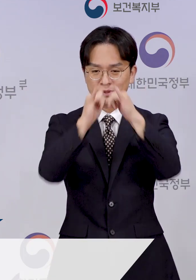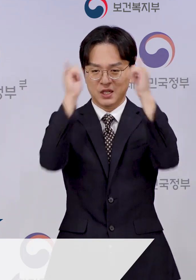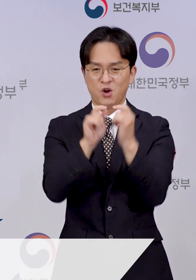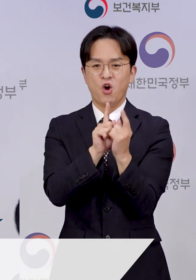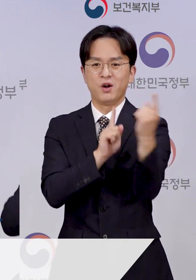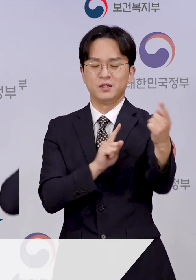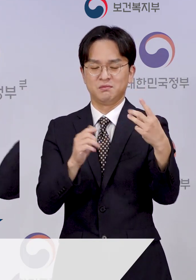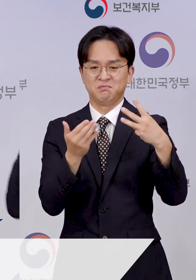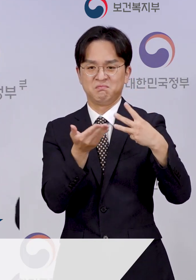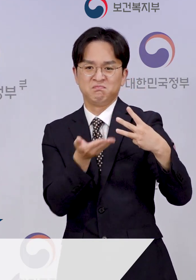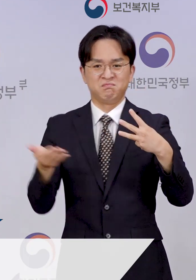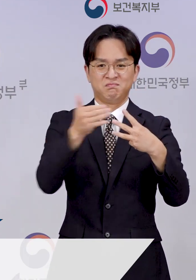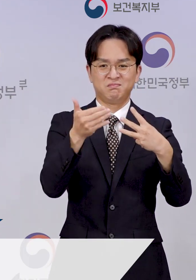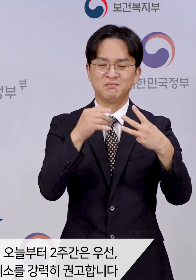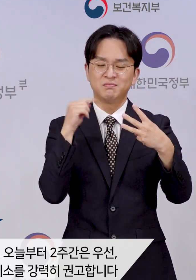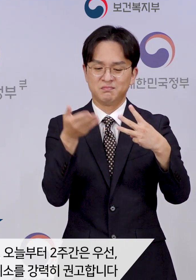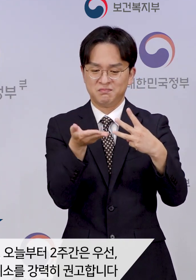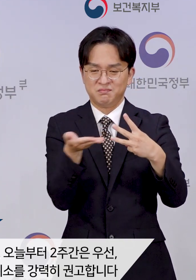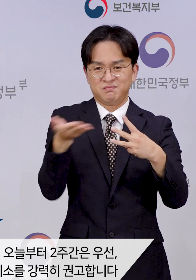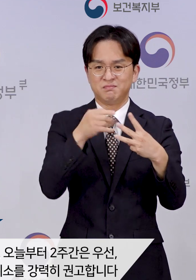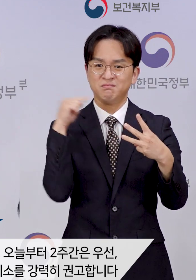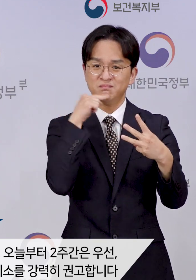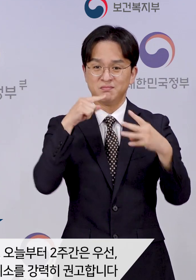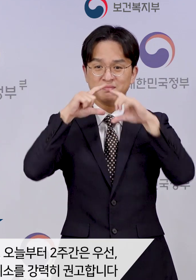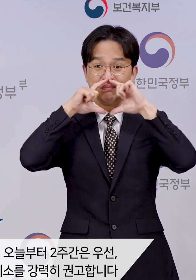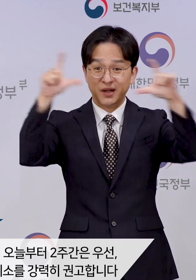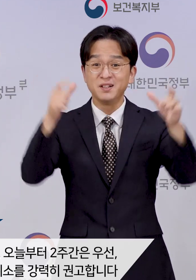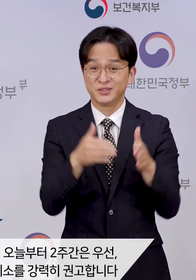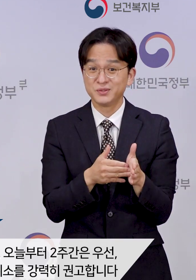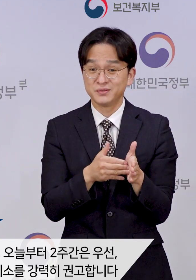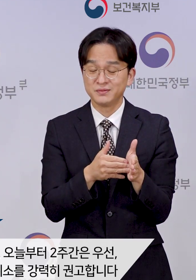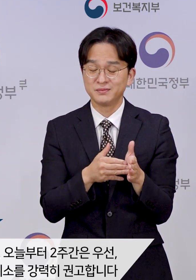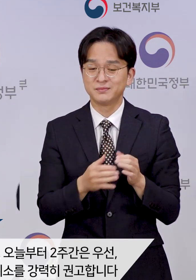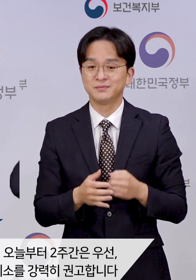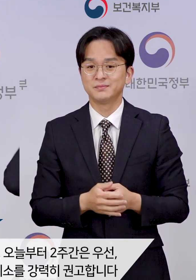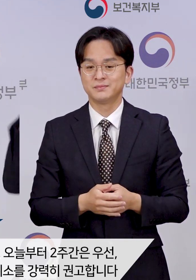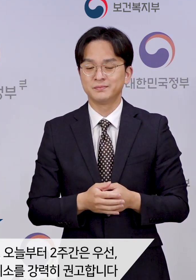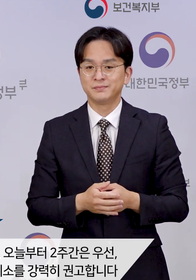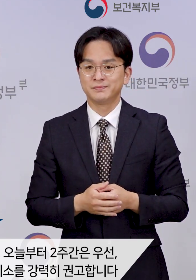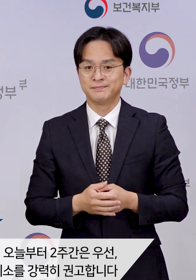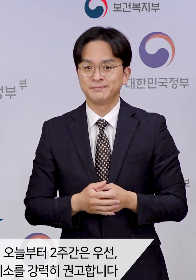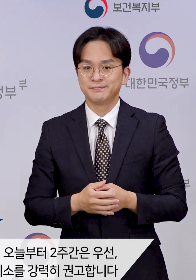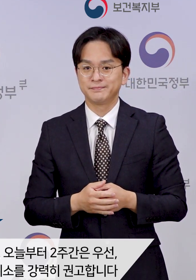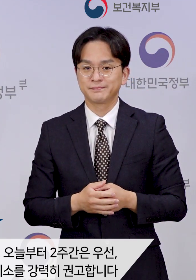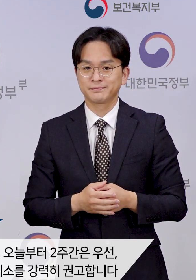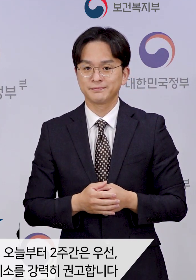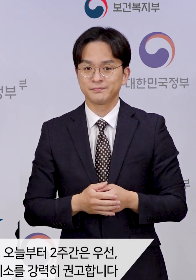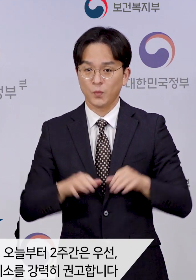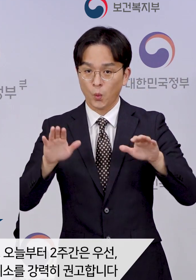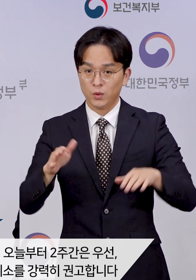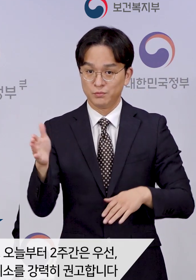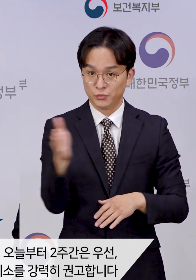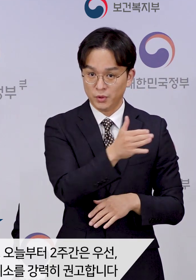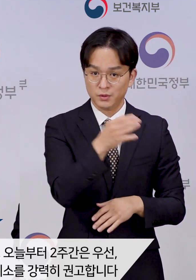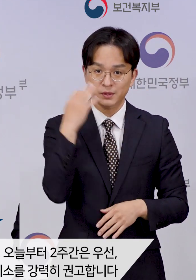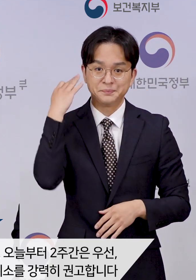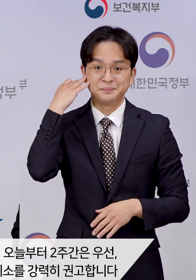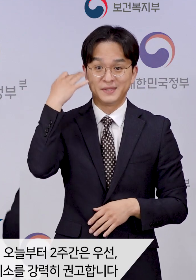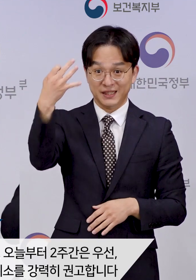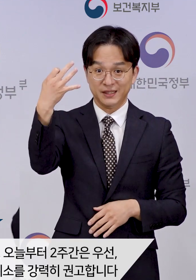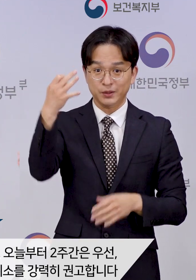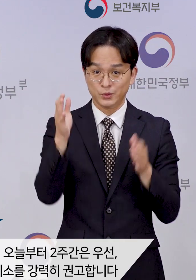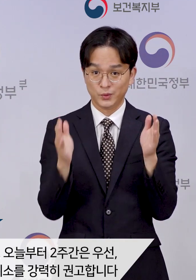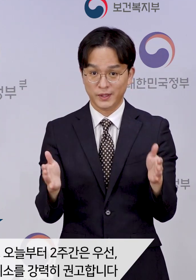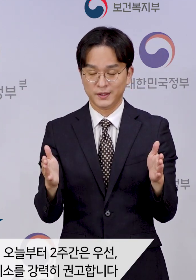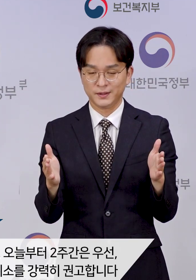조치를 시행하였습니다. 국민 여러분의 생업에 미치는 충격과 준비 기간을 고려하여 오늘부터